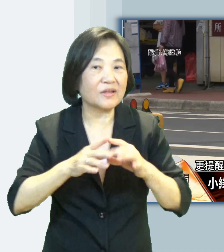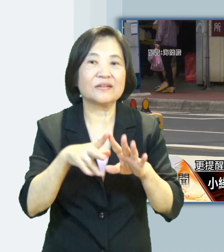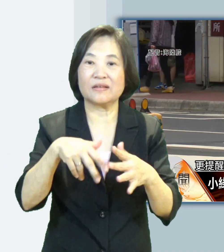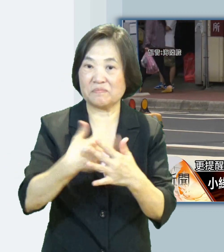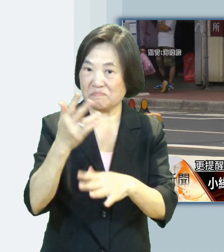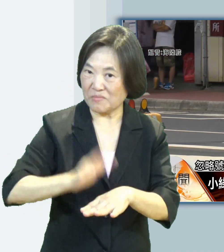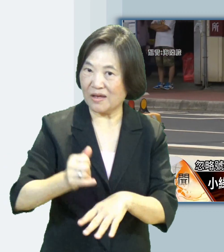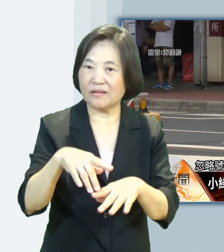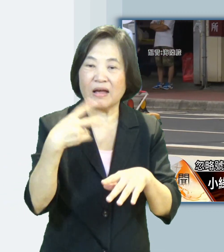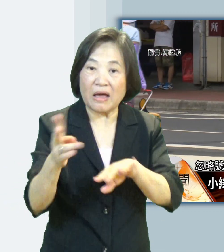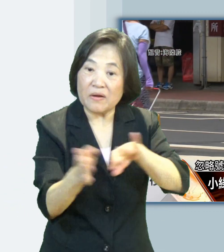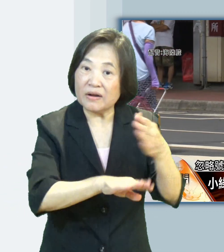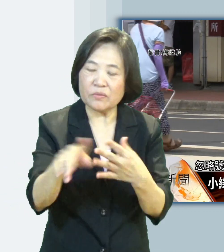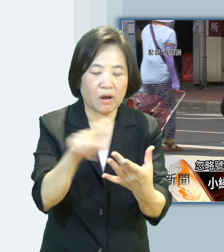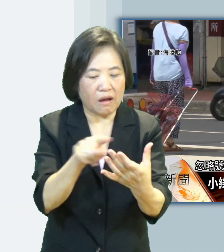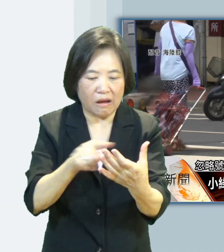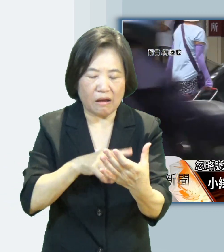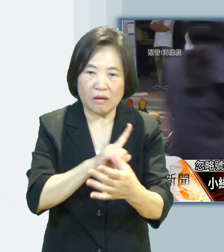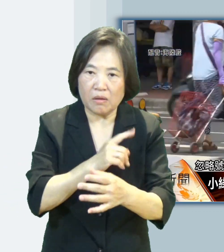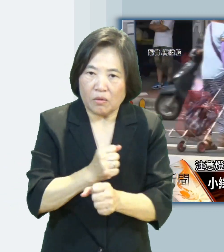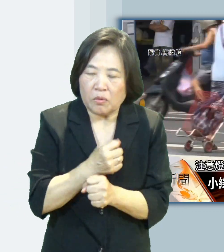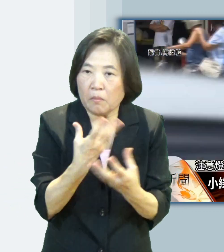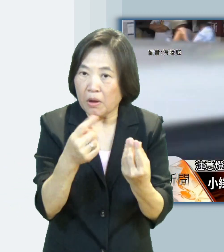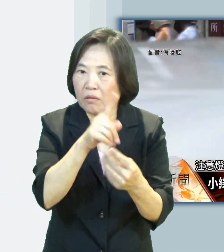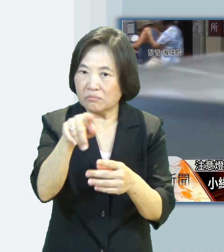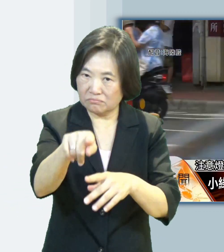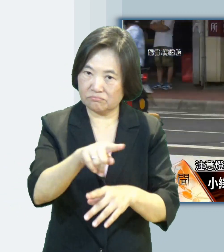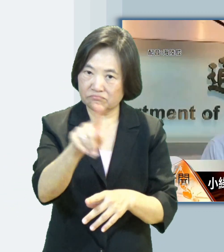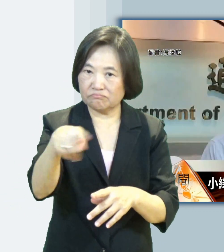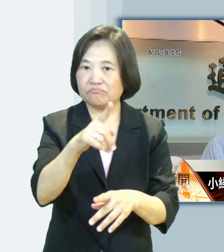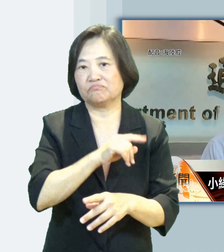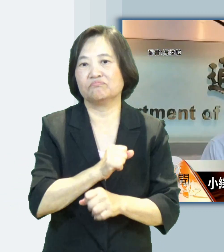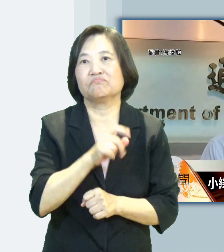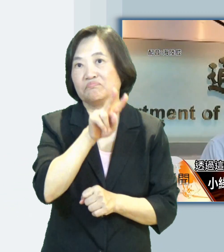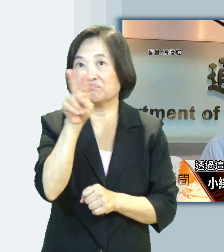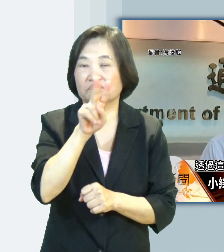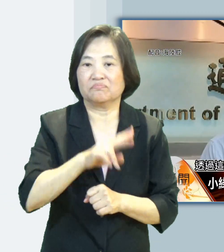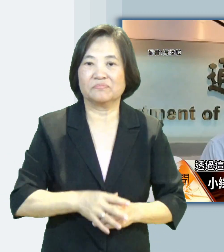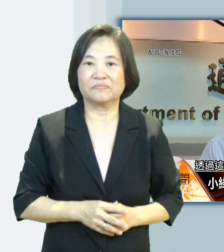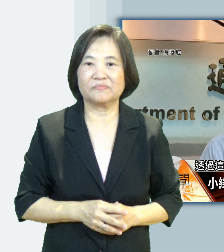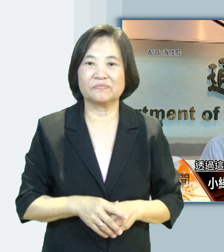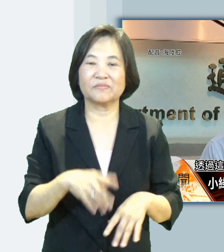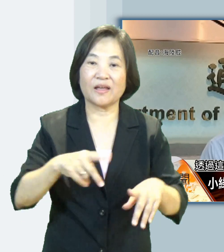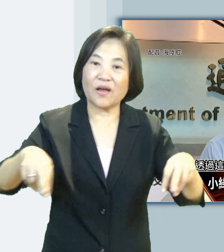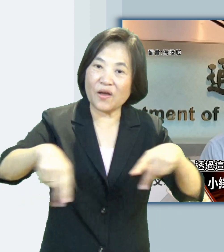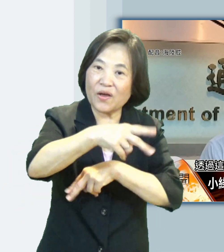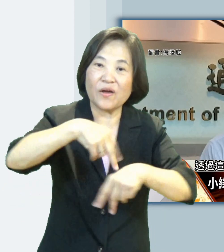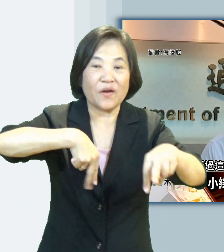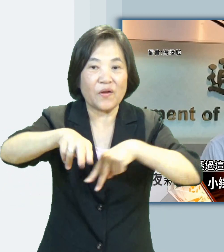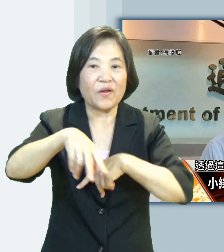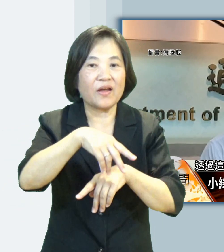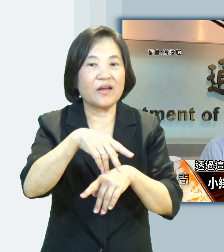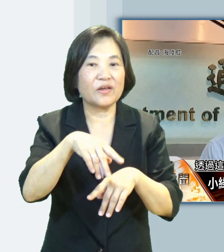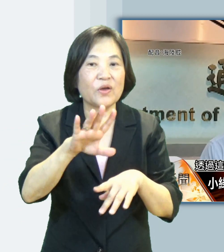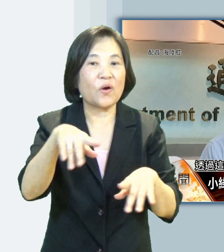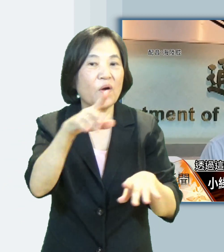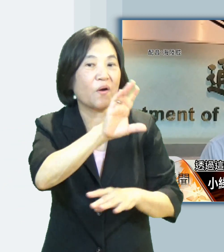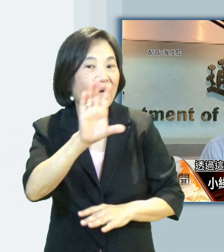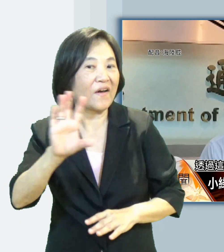发手机，摸住日就枪风灯的红路音而生意到啊。 透过这个不同方向的一个音乐的变换